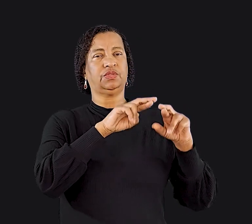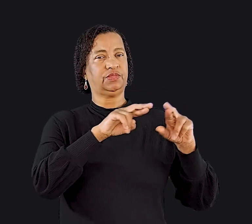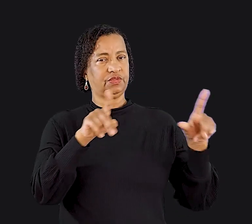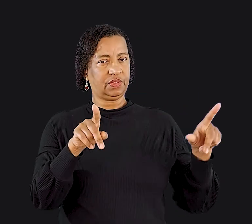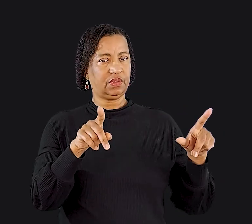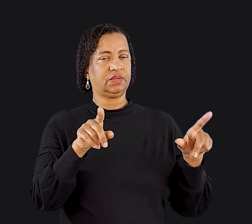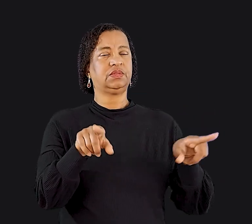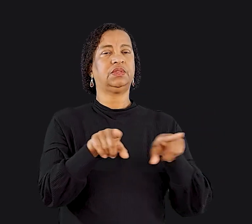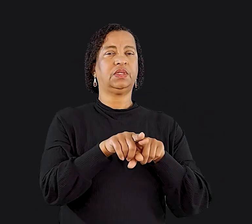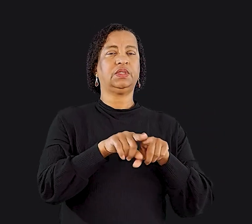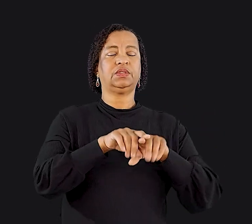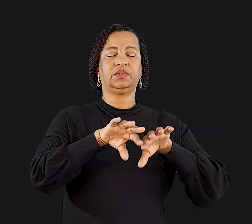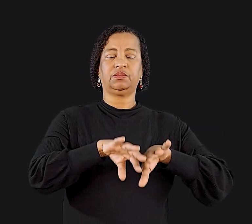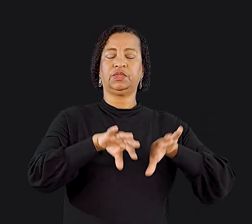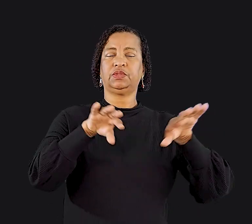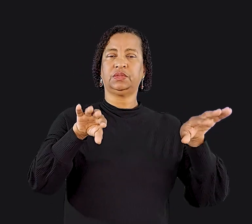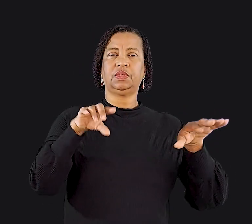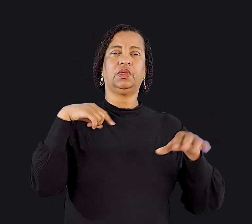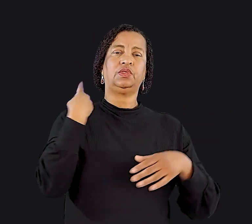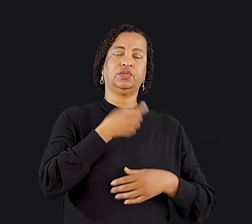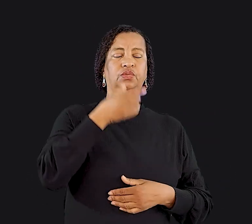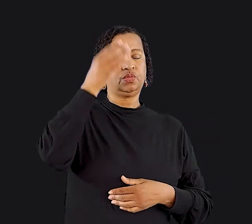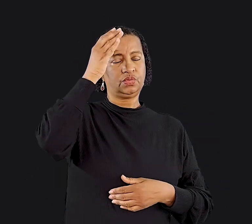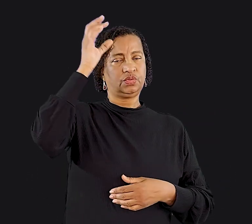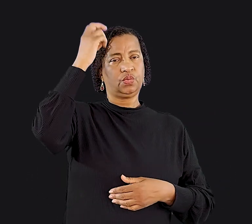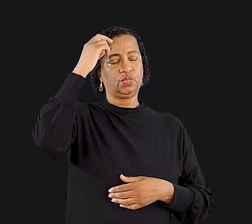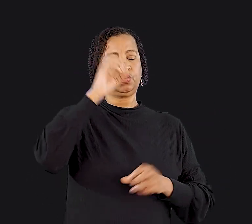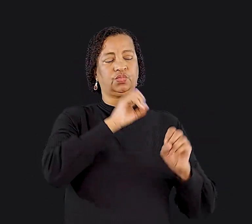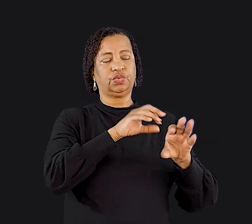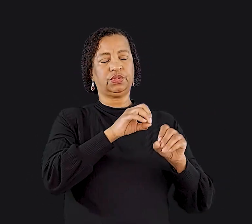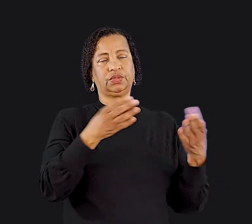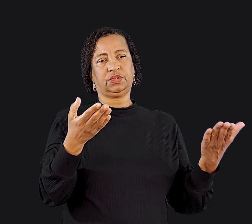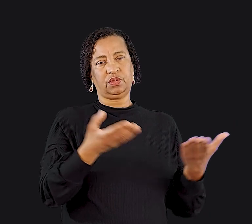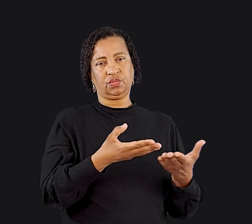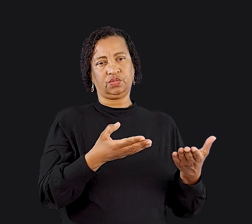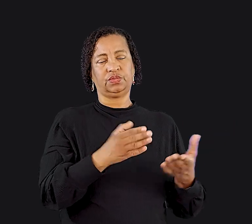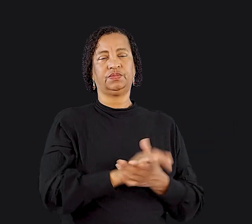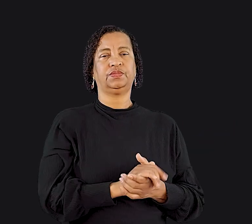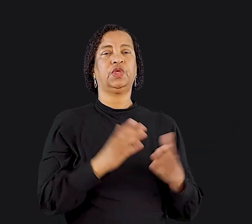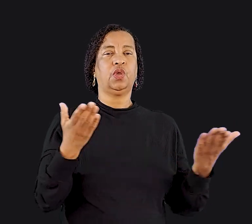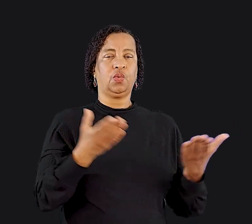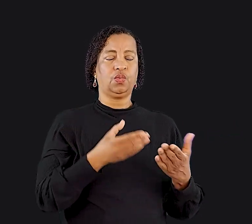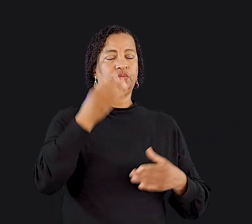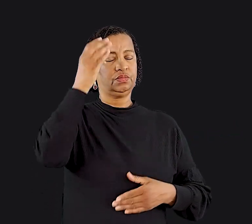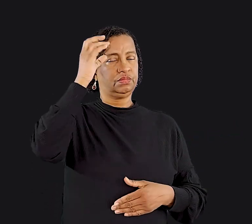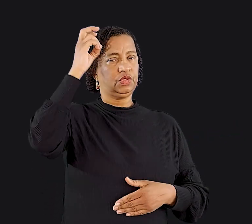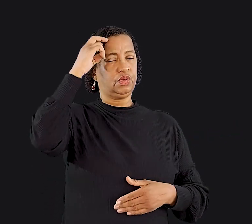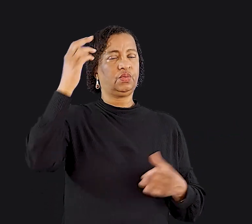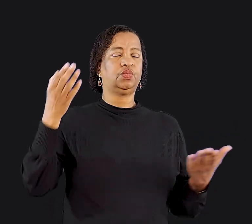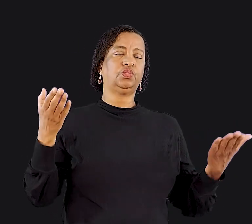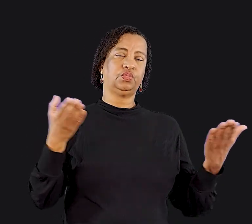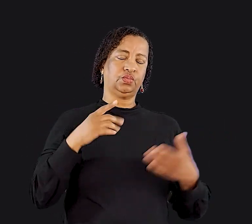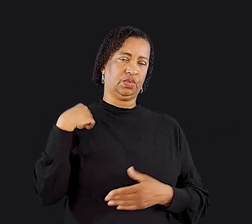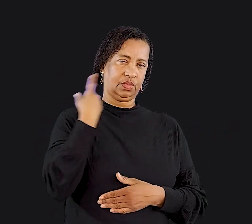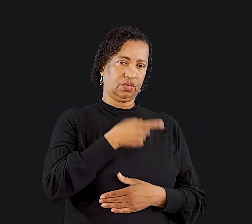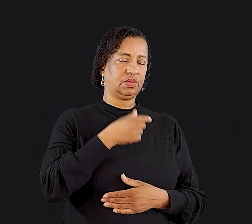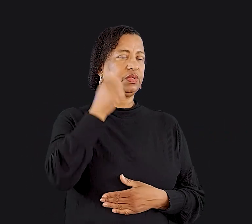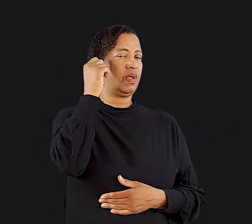responsabilidades, o que também diverge do que nossa cultura ensina hoje. Hoje, em nossa cultura, as mulheres estão tentando provar